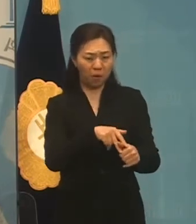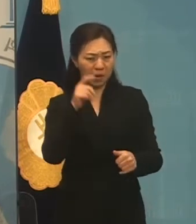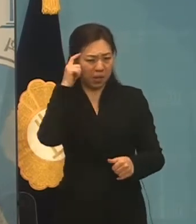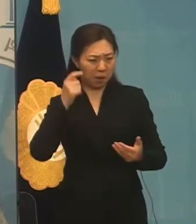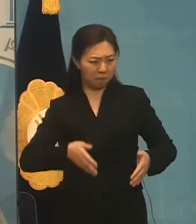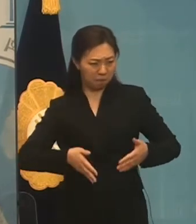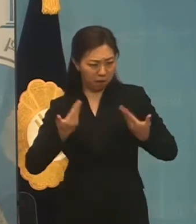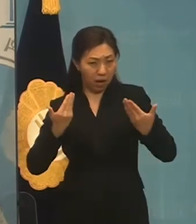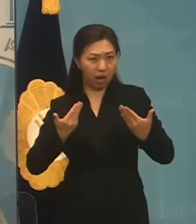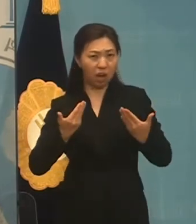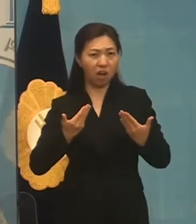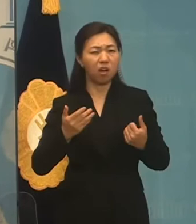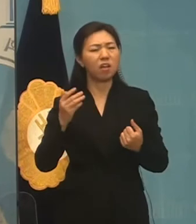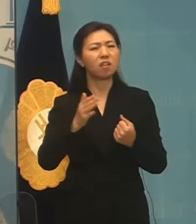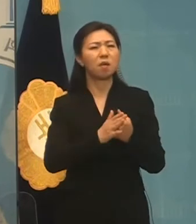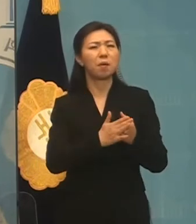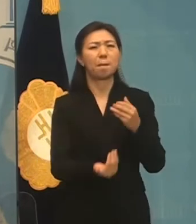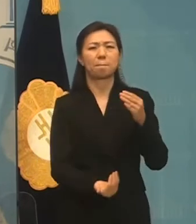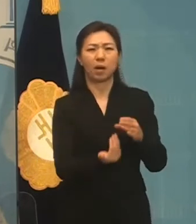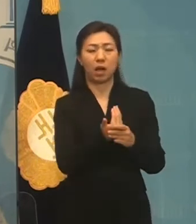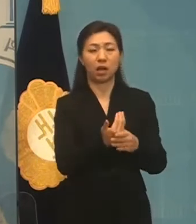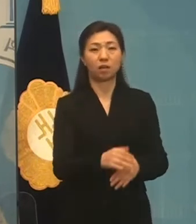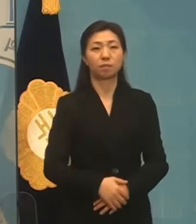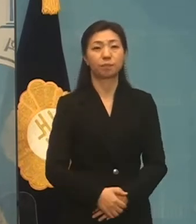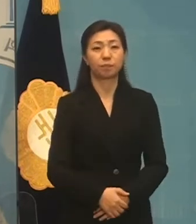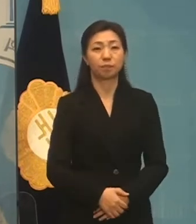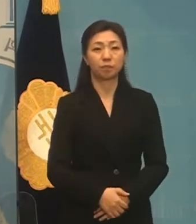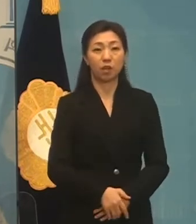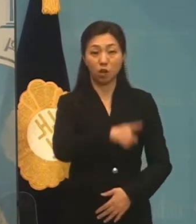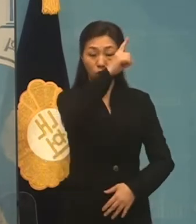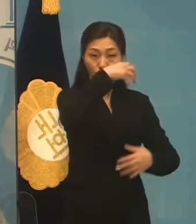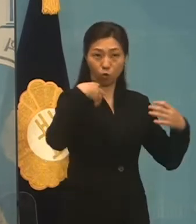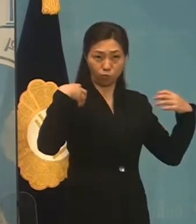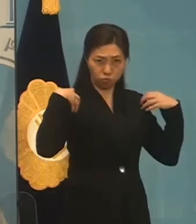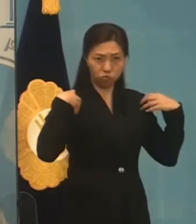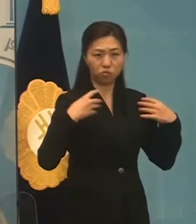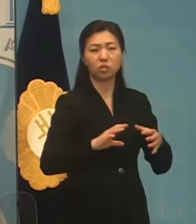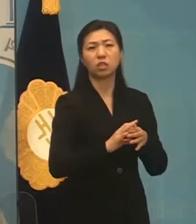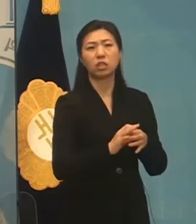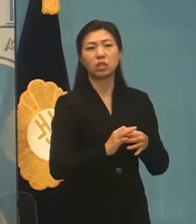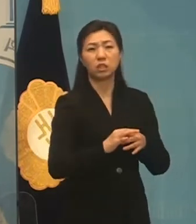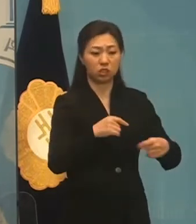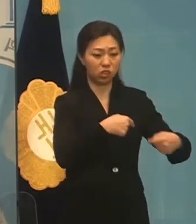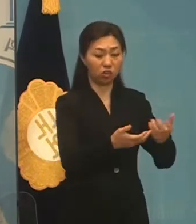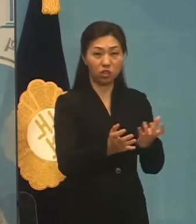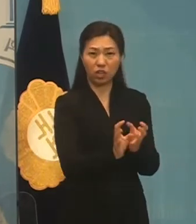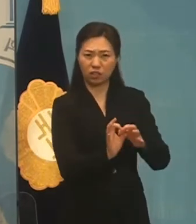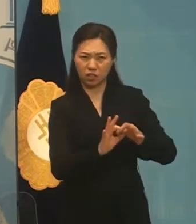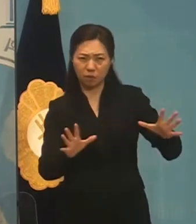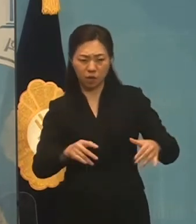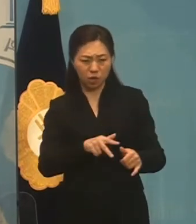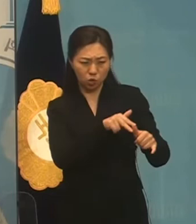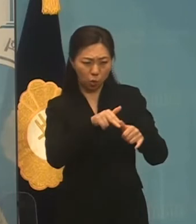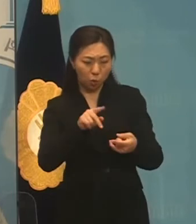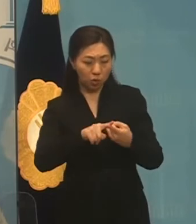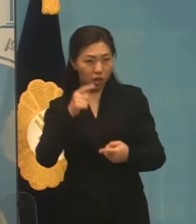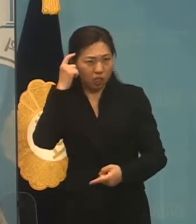참극입니다. 부처를 막론하고 정부의 정보인권에 대한 인식이